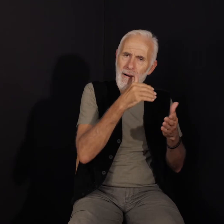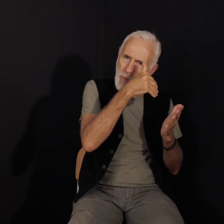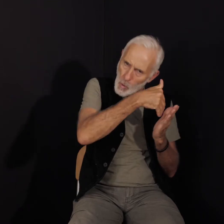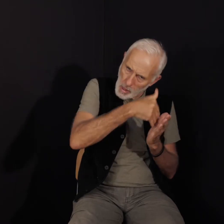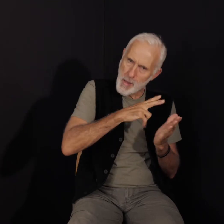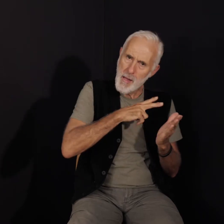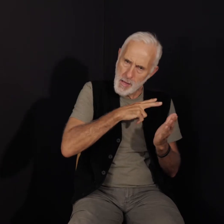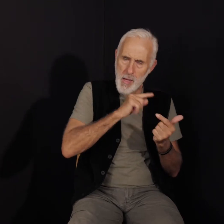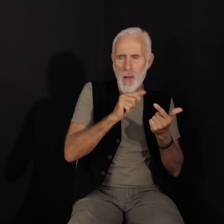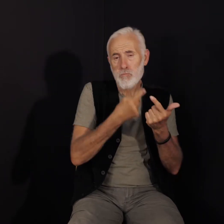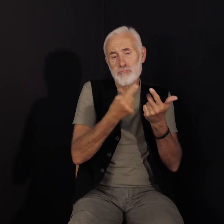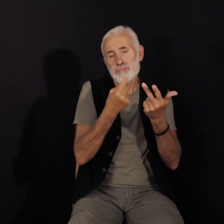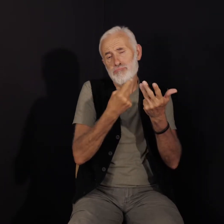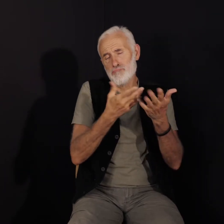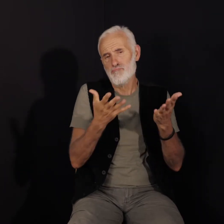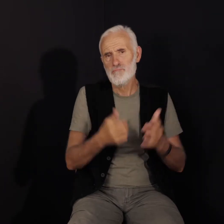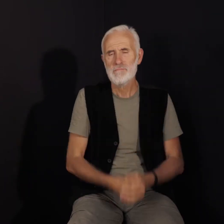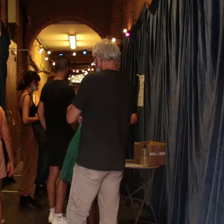passe.